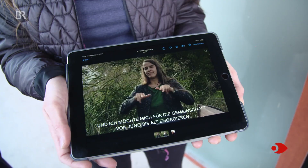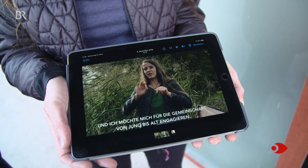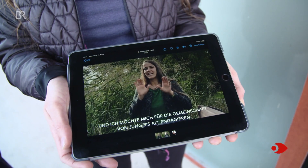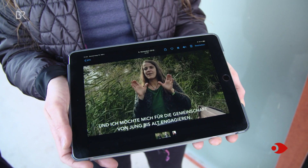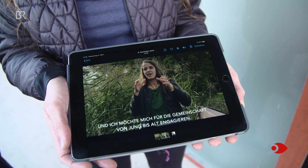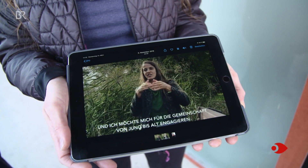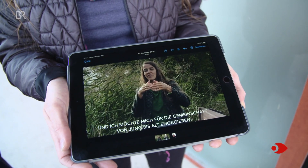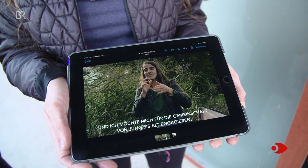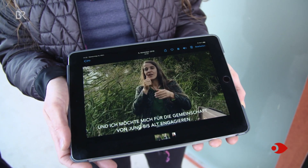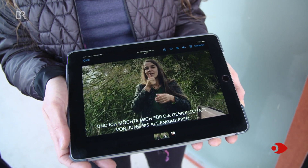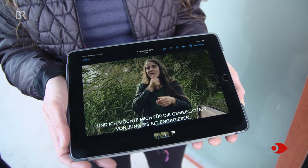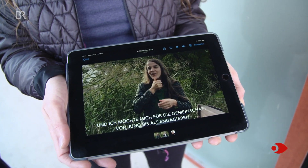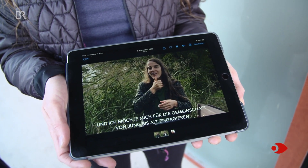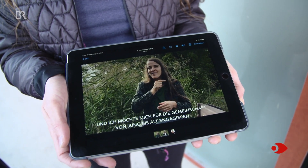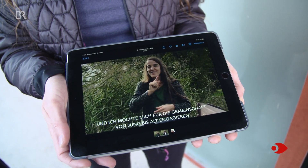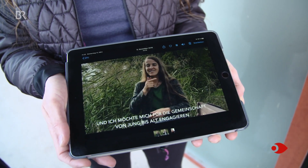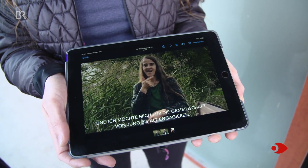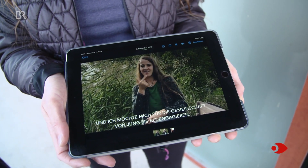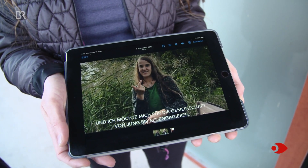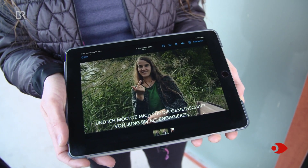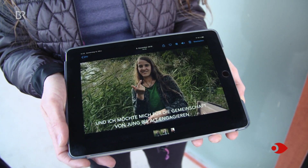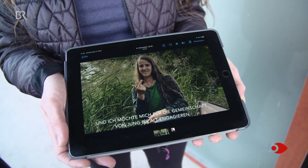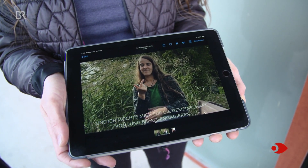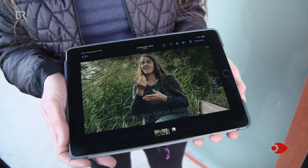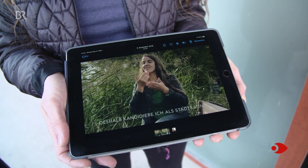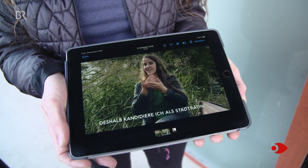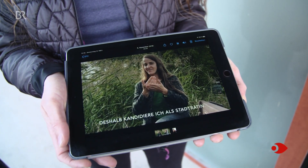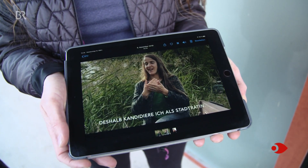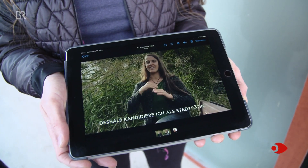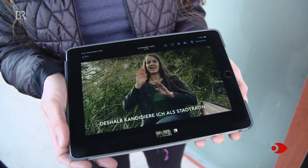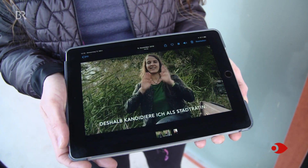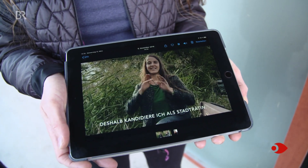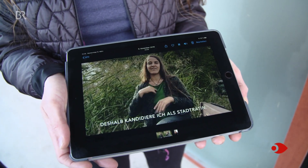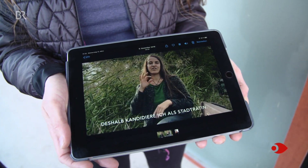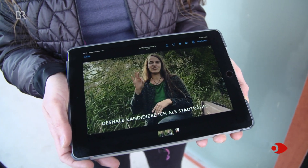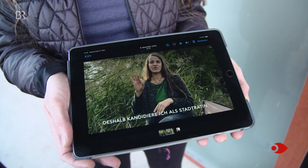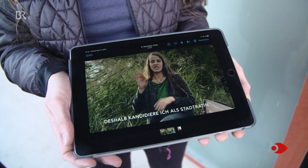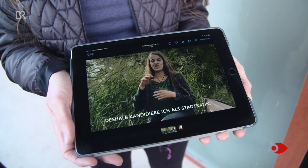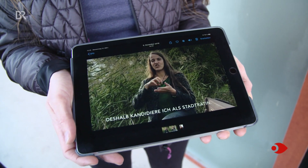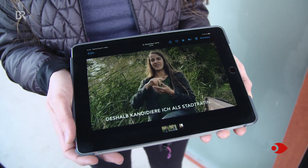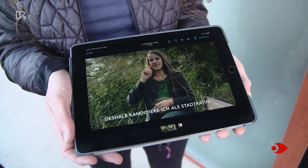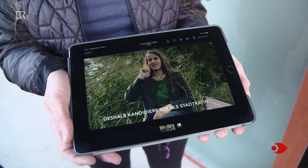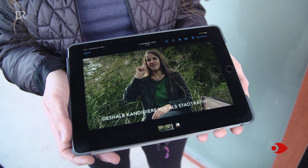ich möchte mich für die Gemeinschaft von Jung bis Alt engagieren. Deshalb kandidiere ich als